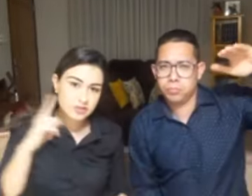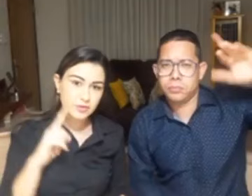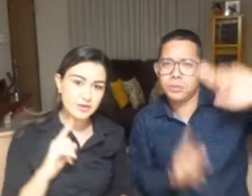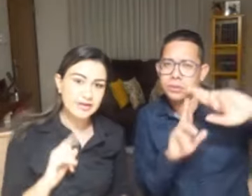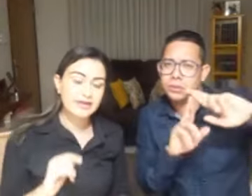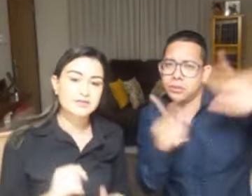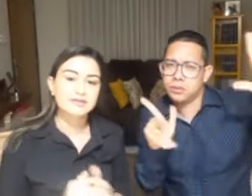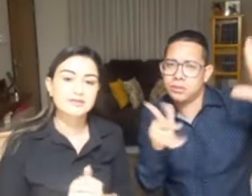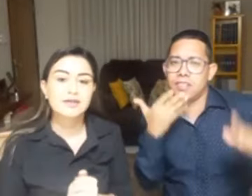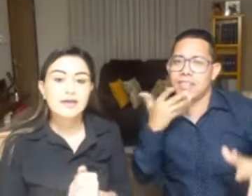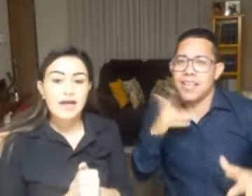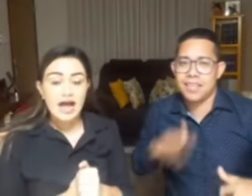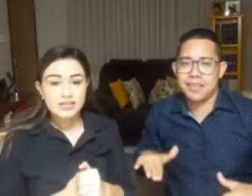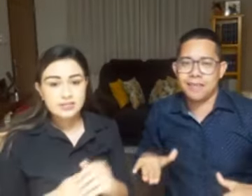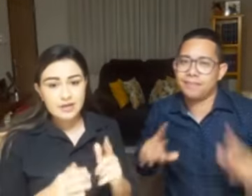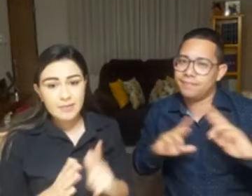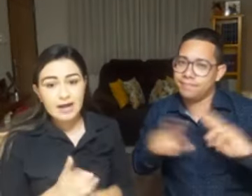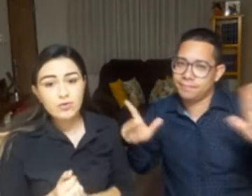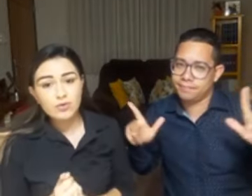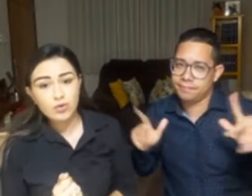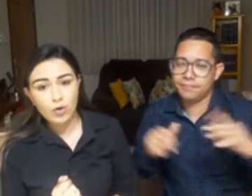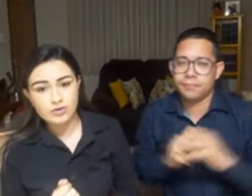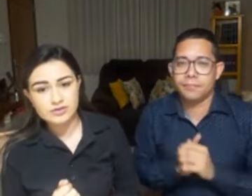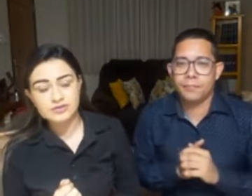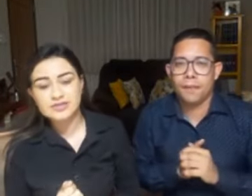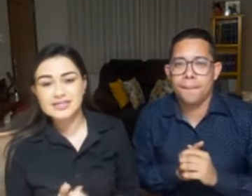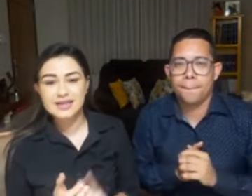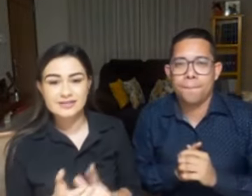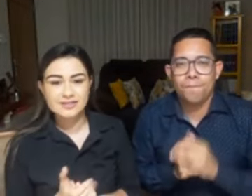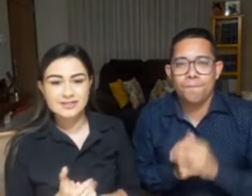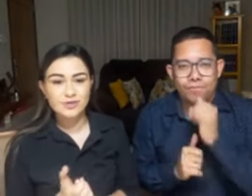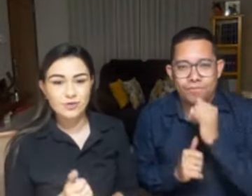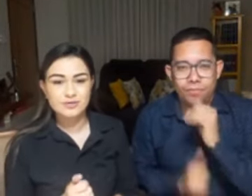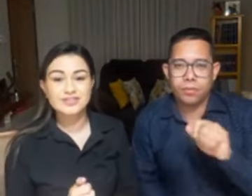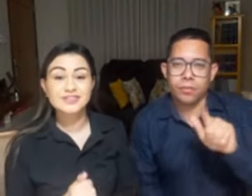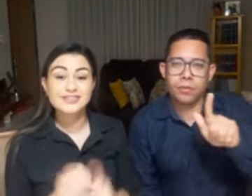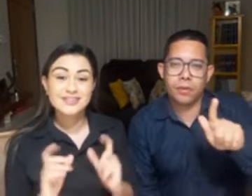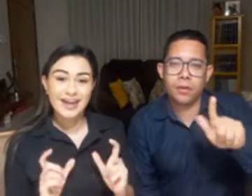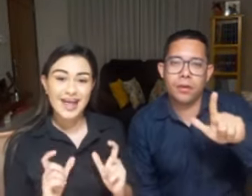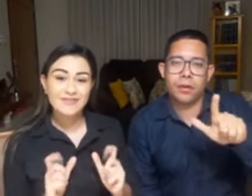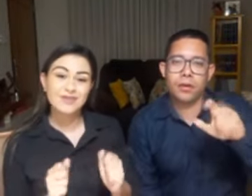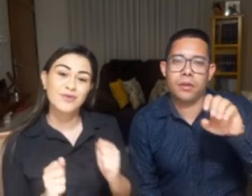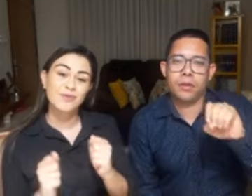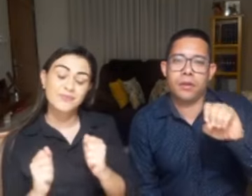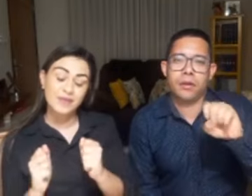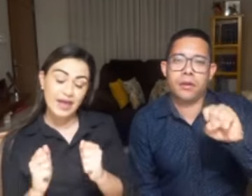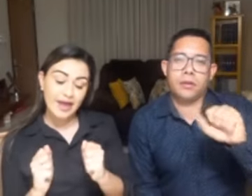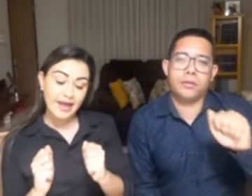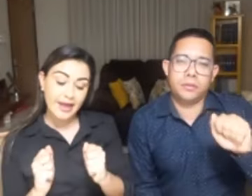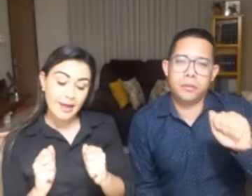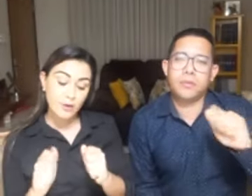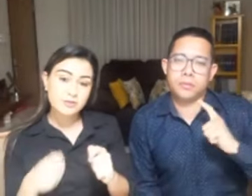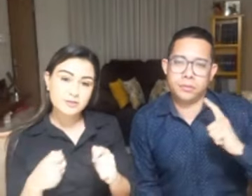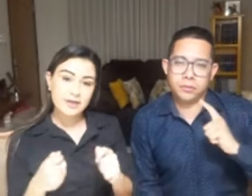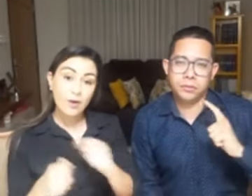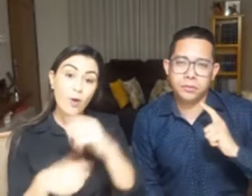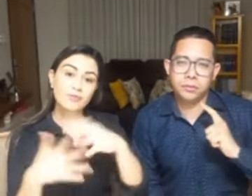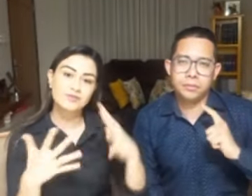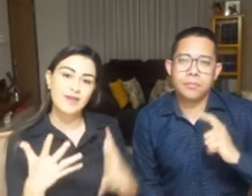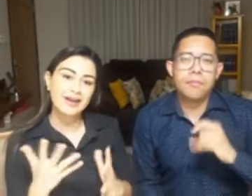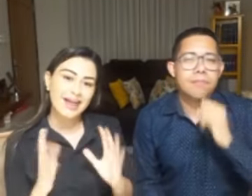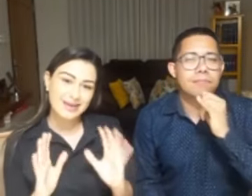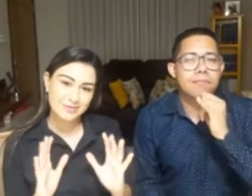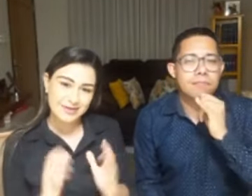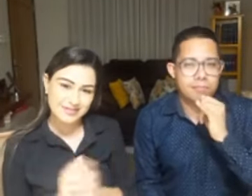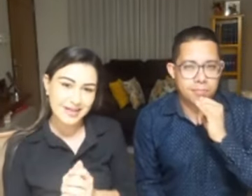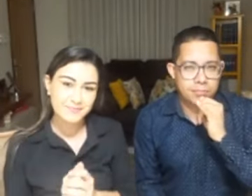surdos que são crianças. A gente trabalha com glossas. O que seriam essas glossas? A gente escreve, é como se